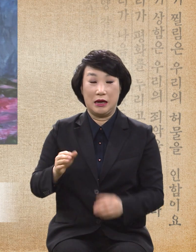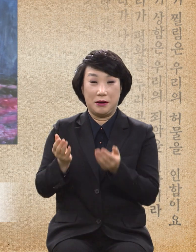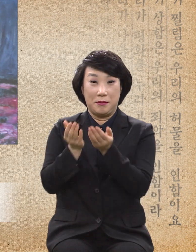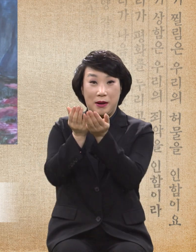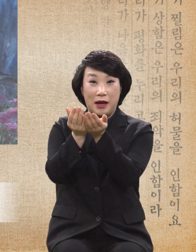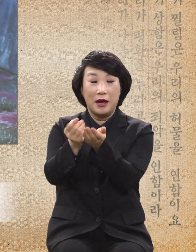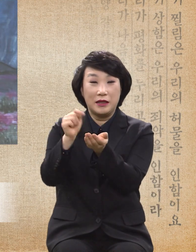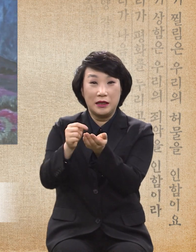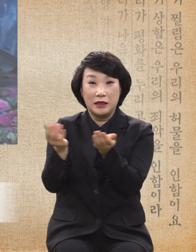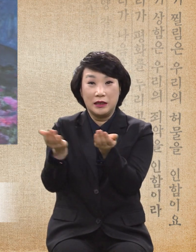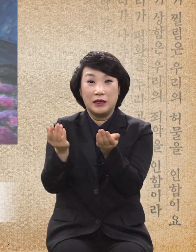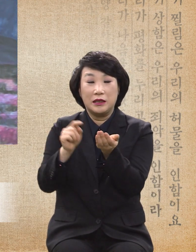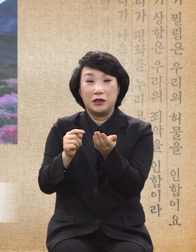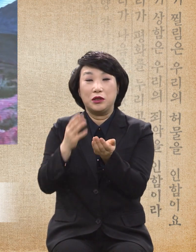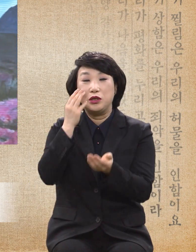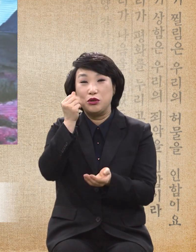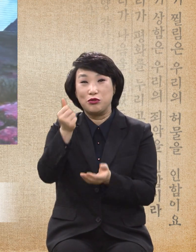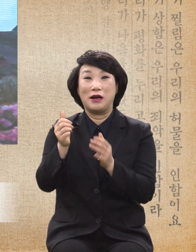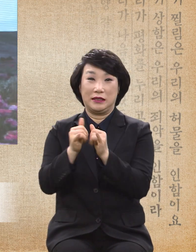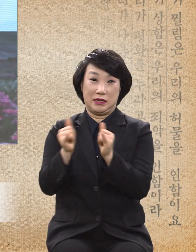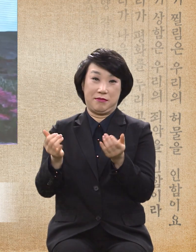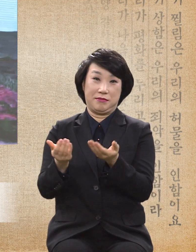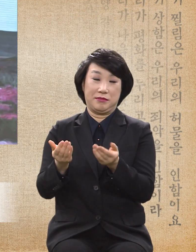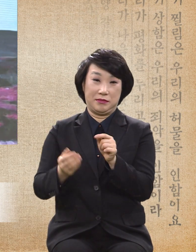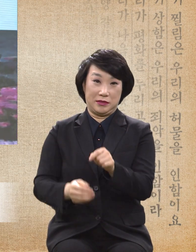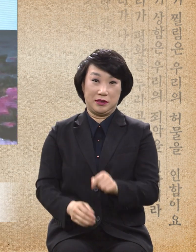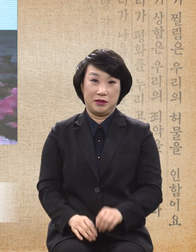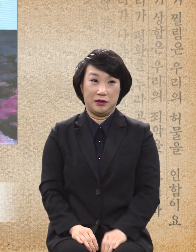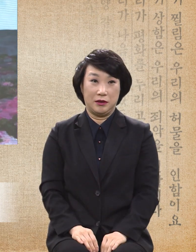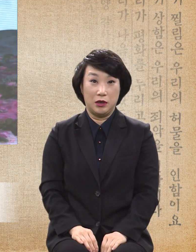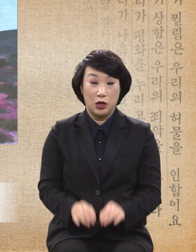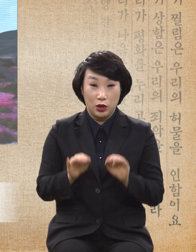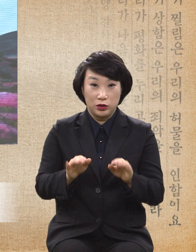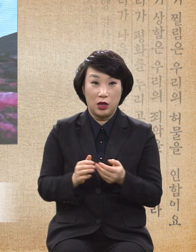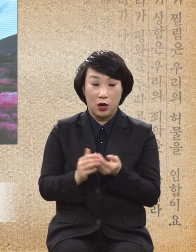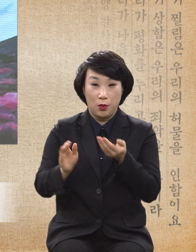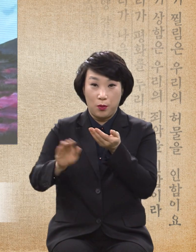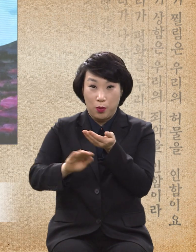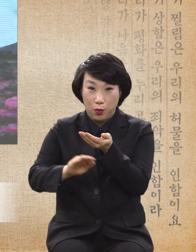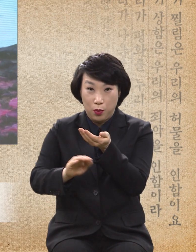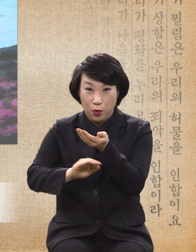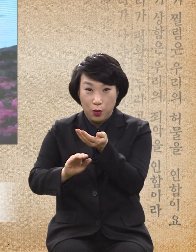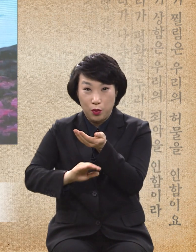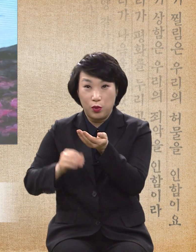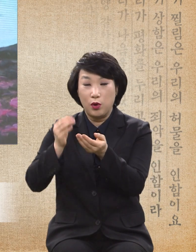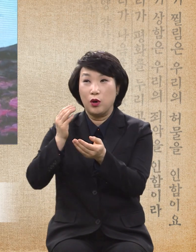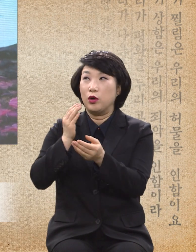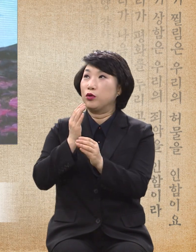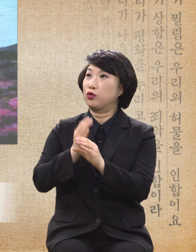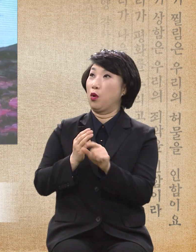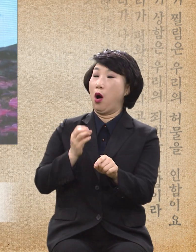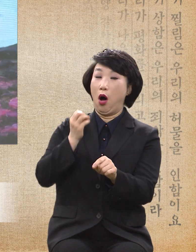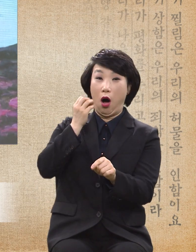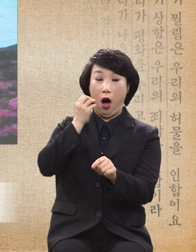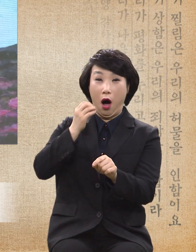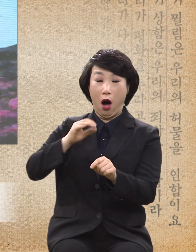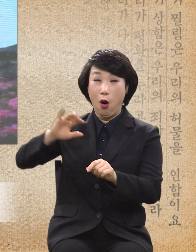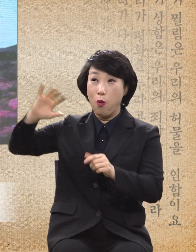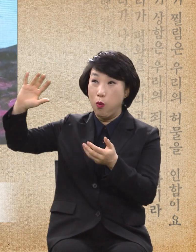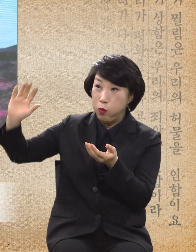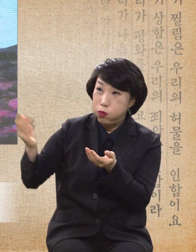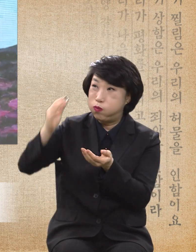배에는 능숙한 사람들입니다. 그런데 가다가 큰